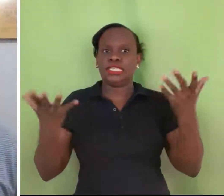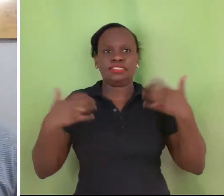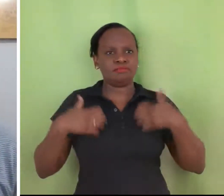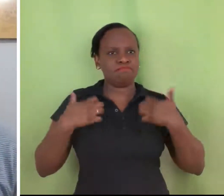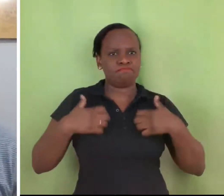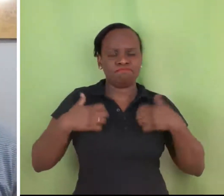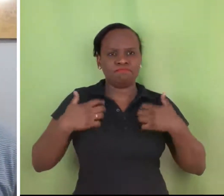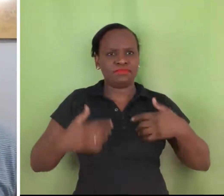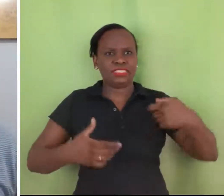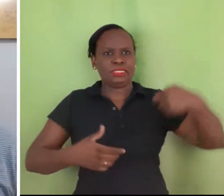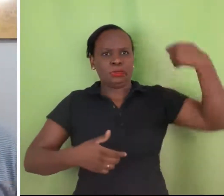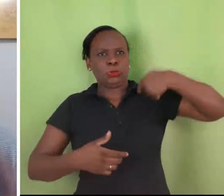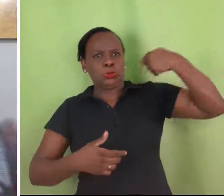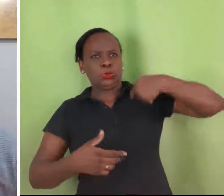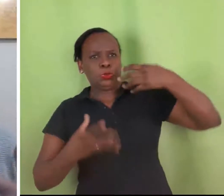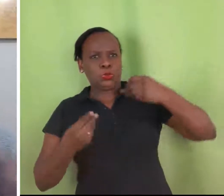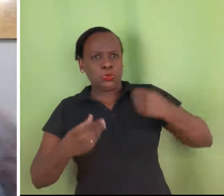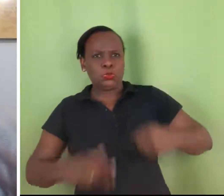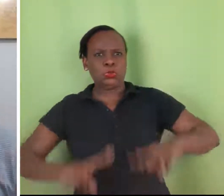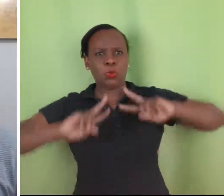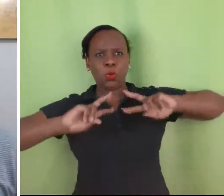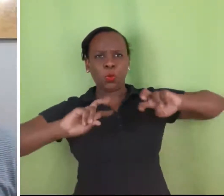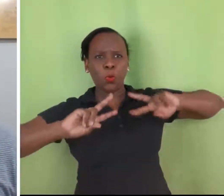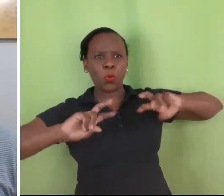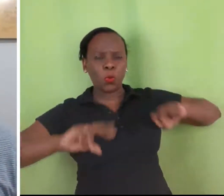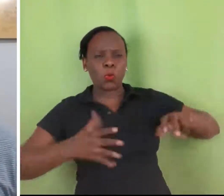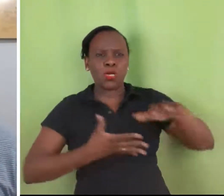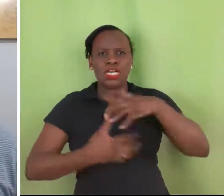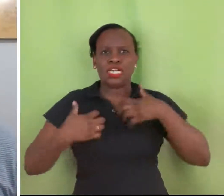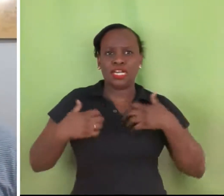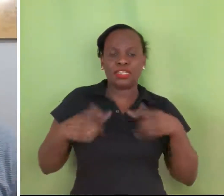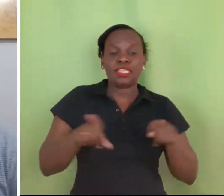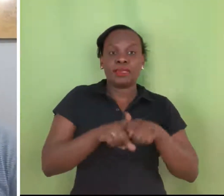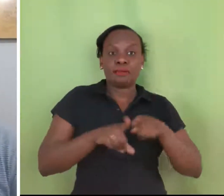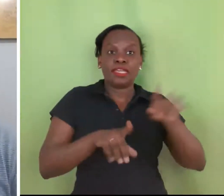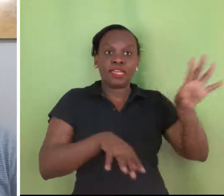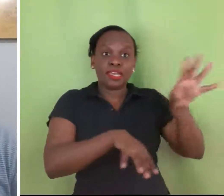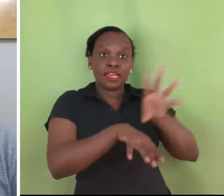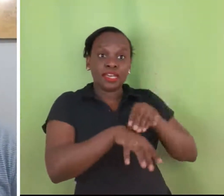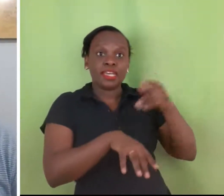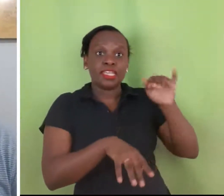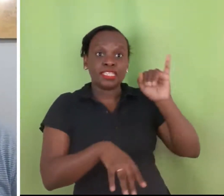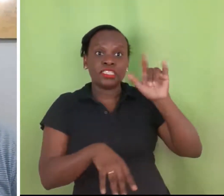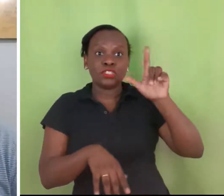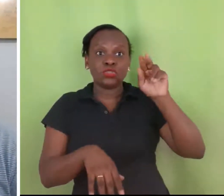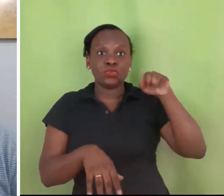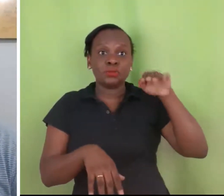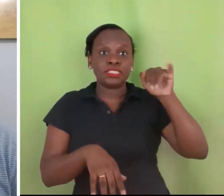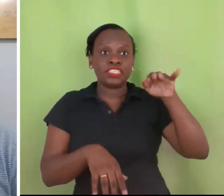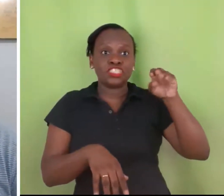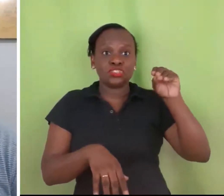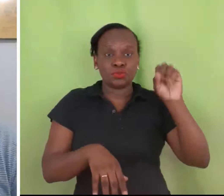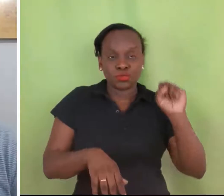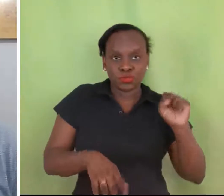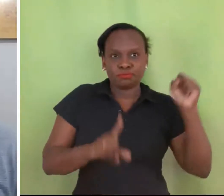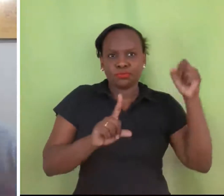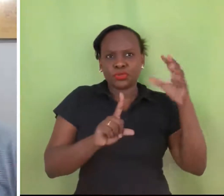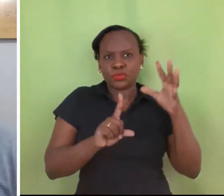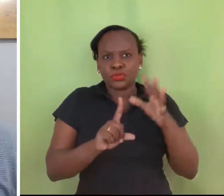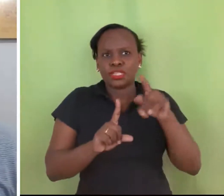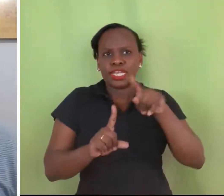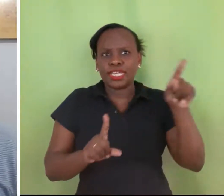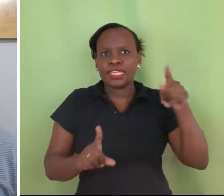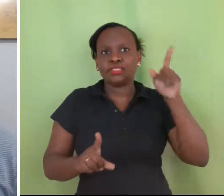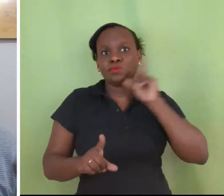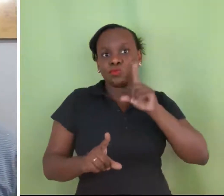Revoltados com a exploração dos ingleses, inspirados também pelas ideias do iluminismo, os norte-americanos, né, que hoje a